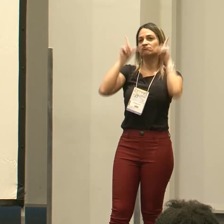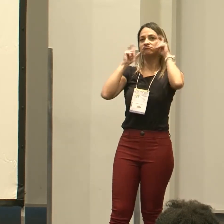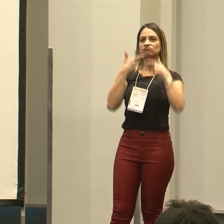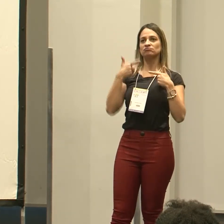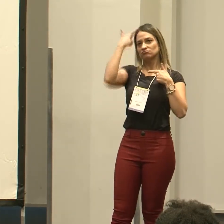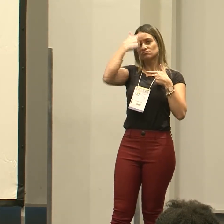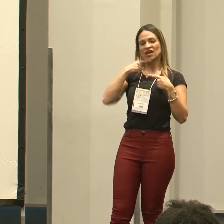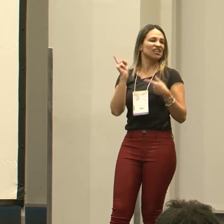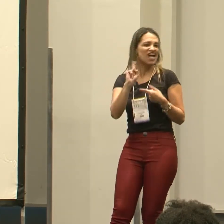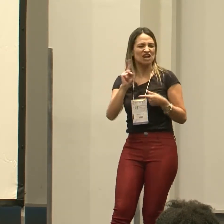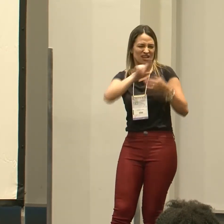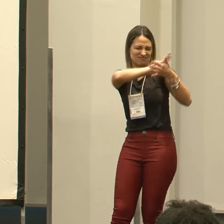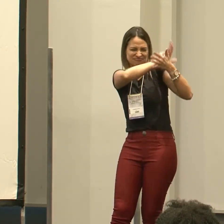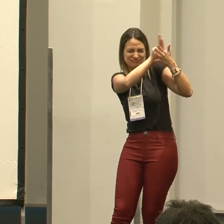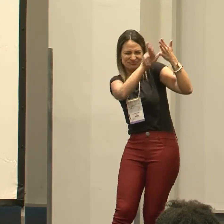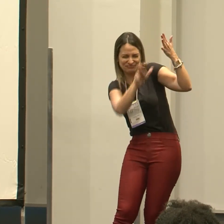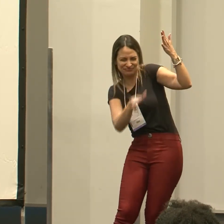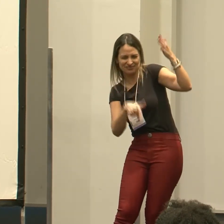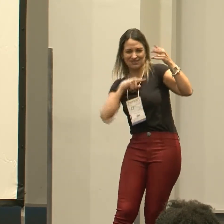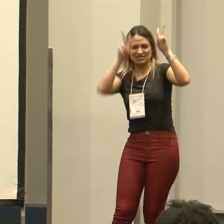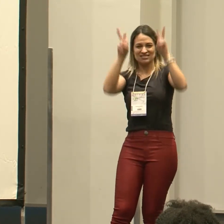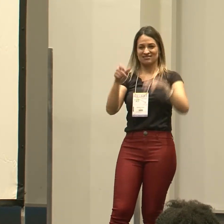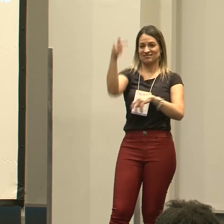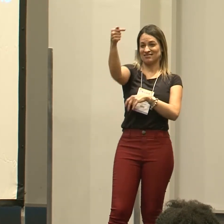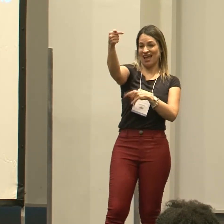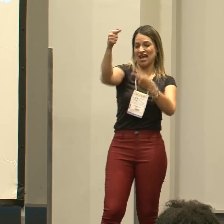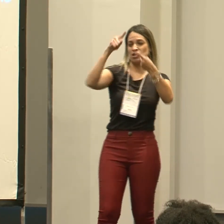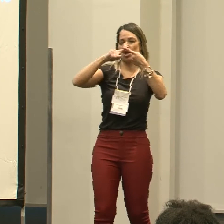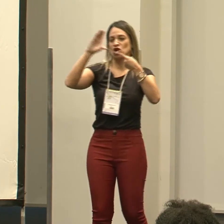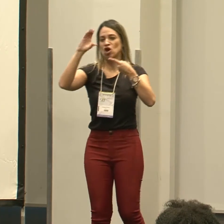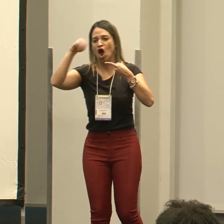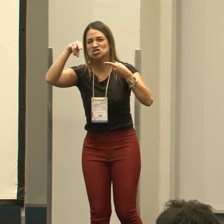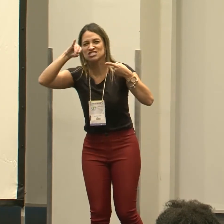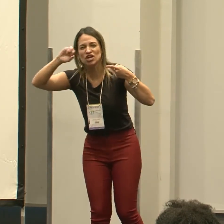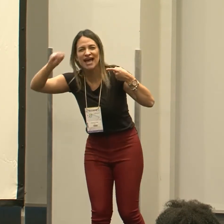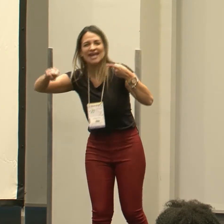expressão, afirmativo ou neutro, enfim, existem muitos, são 7.